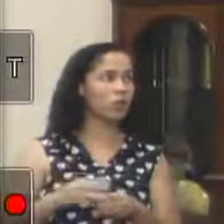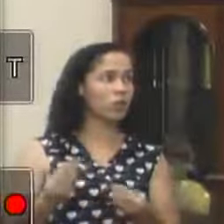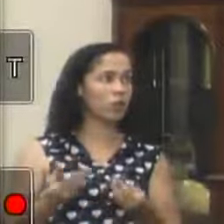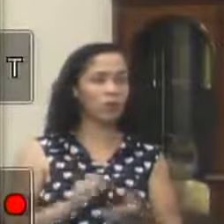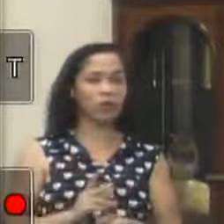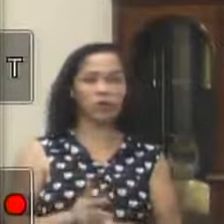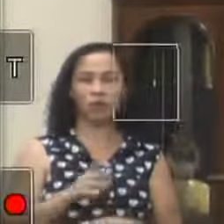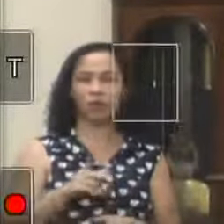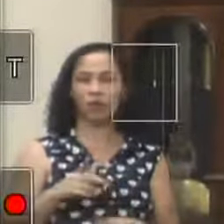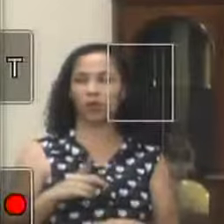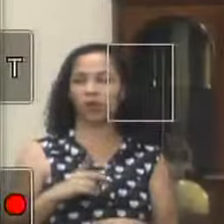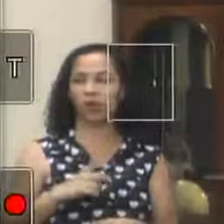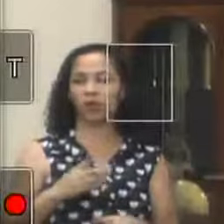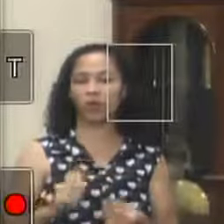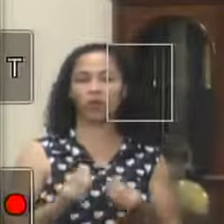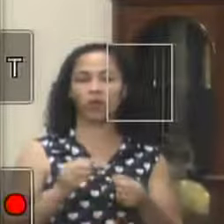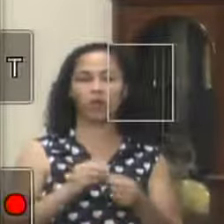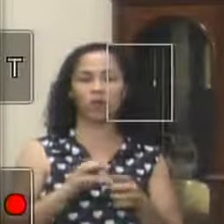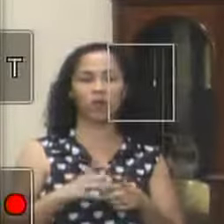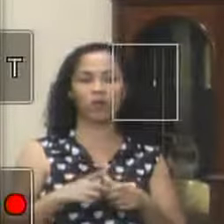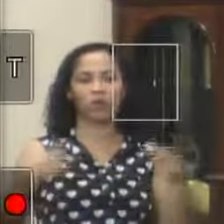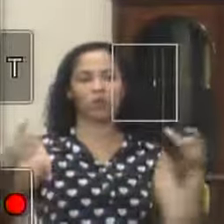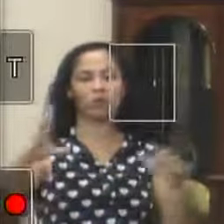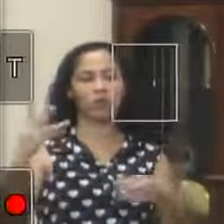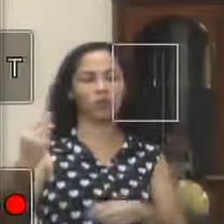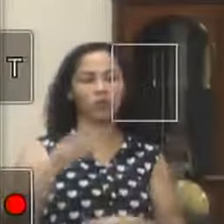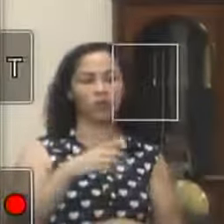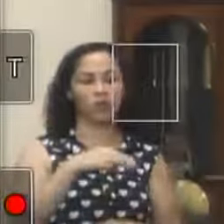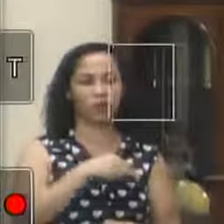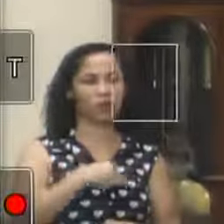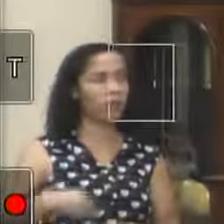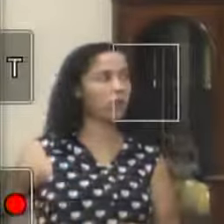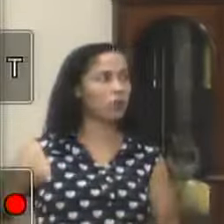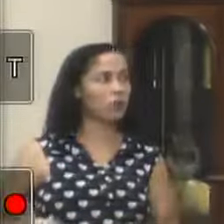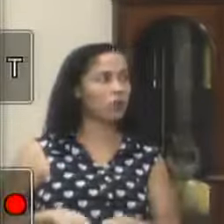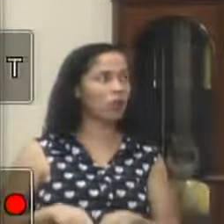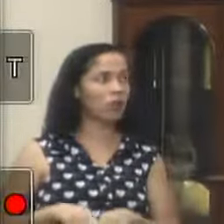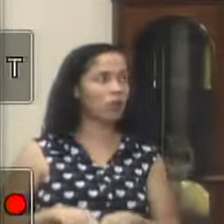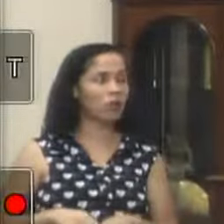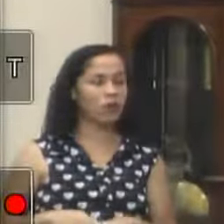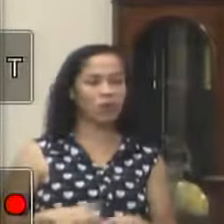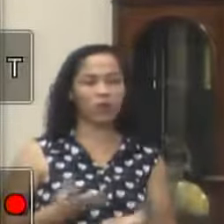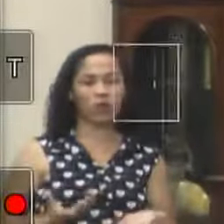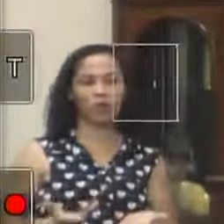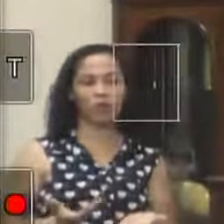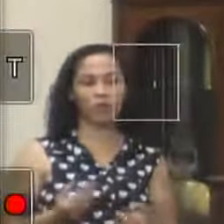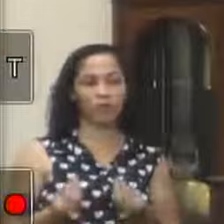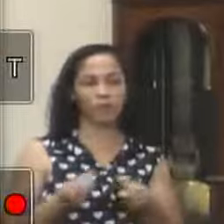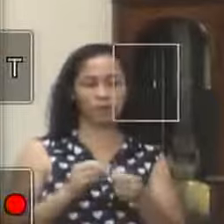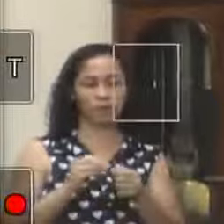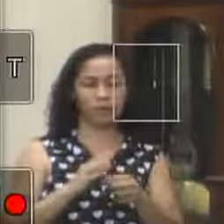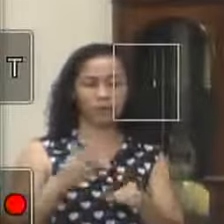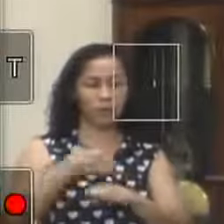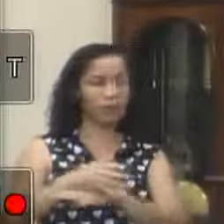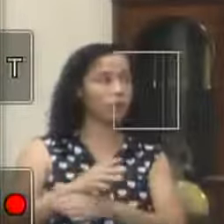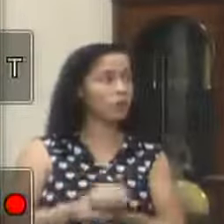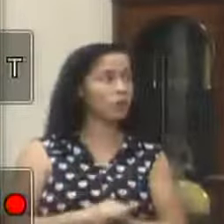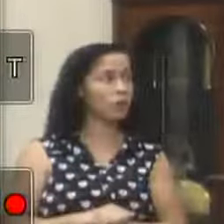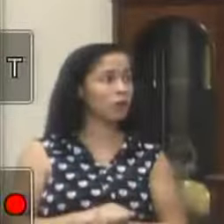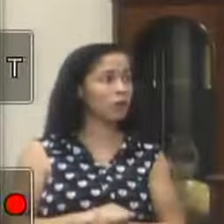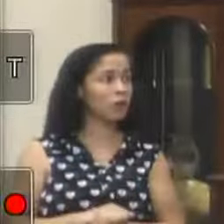sempre vai resvalar para todos os municípios desse Brasil, de uma ponta a outra. Já entrando nesse assunto,